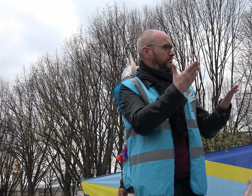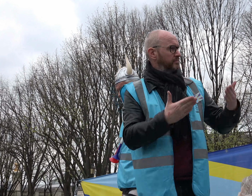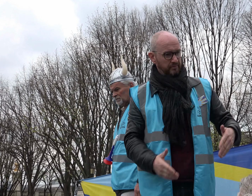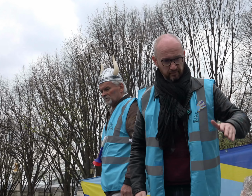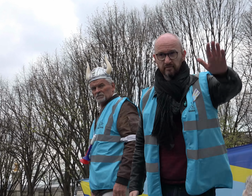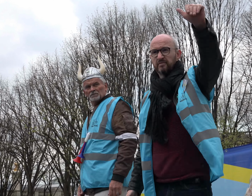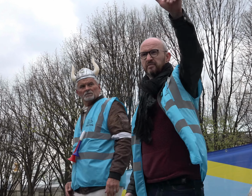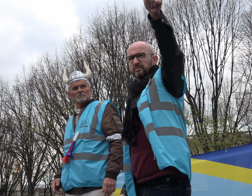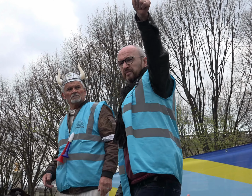Nous devons y aller.